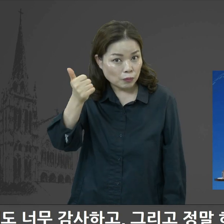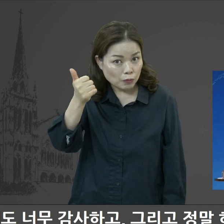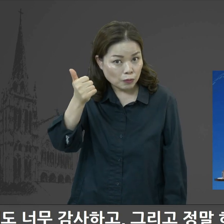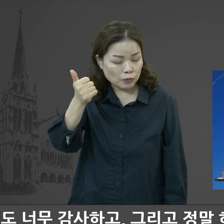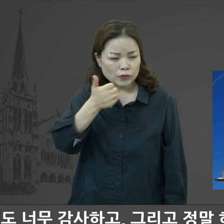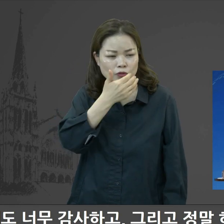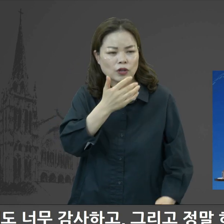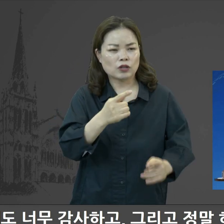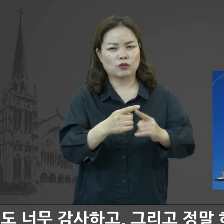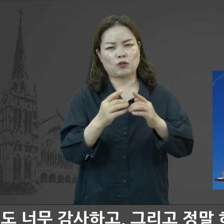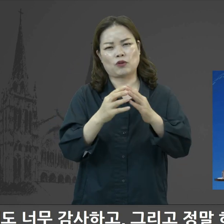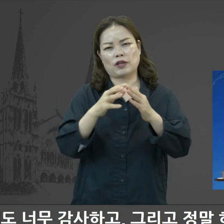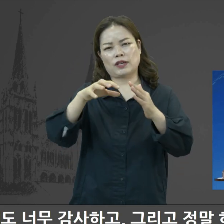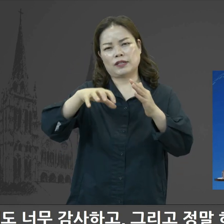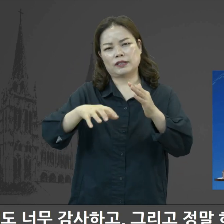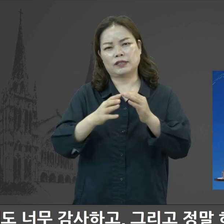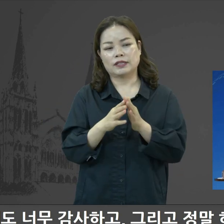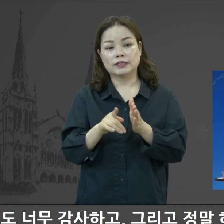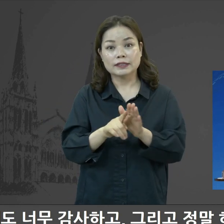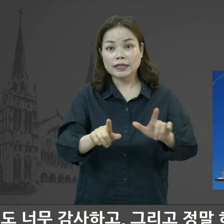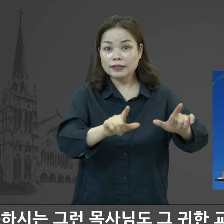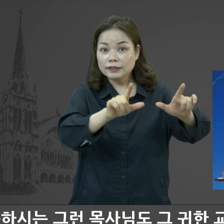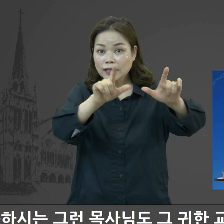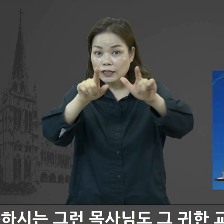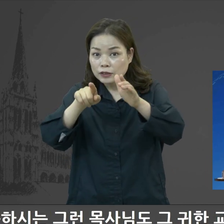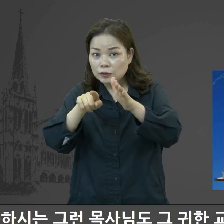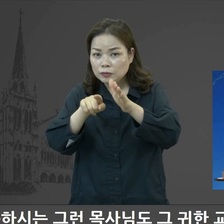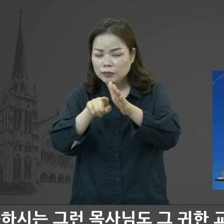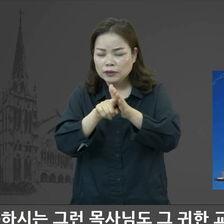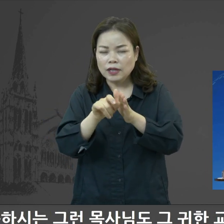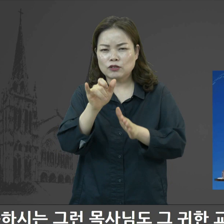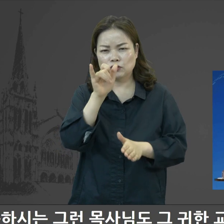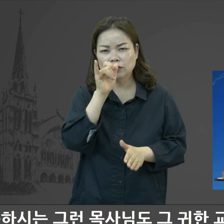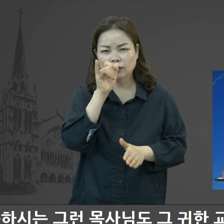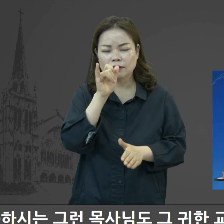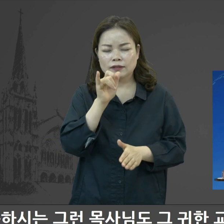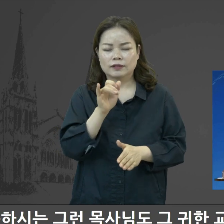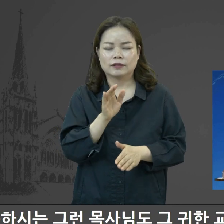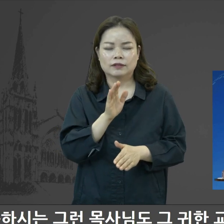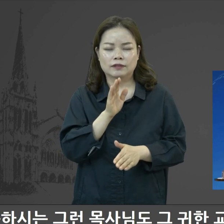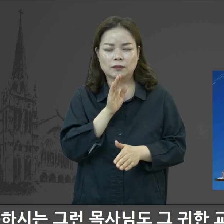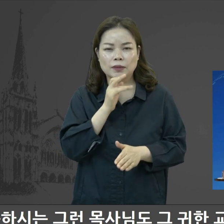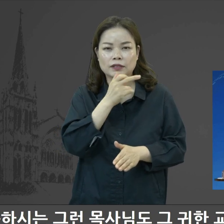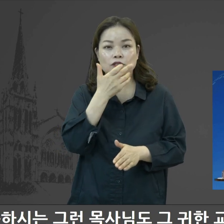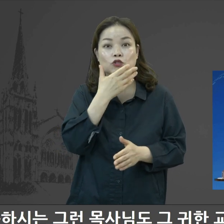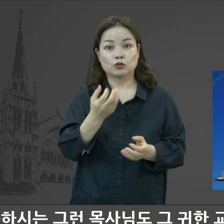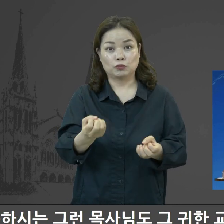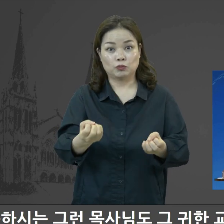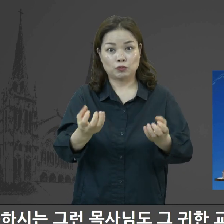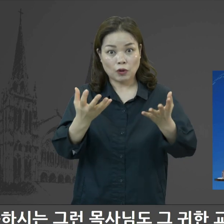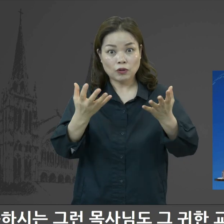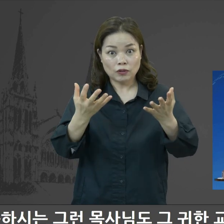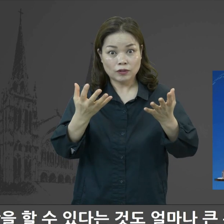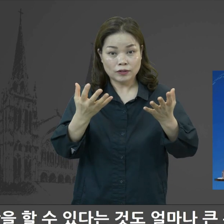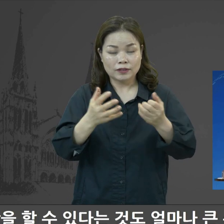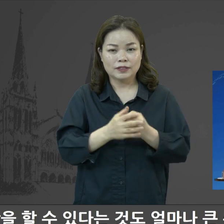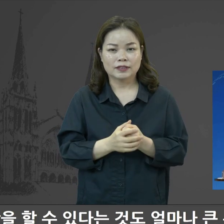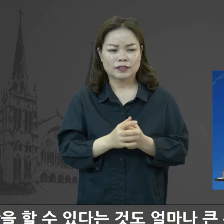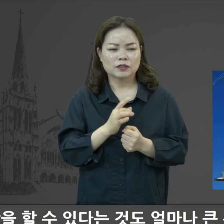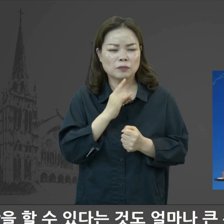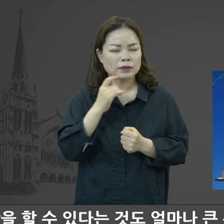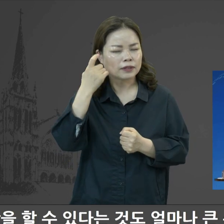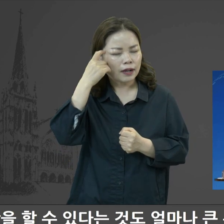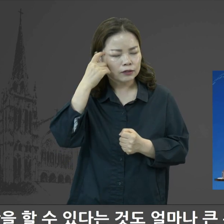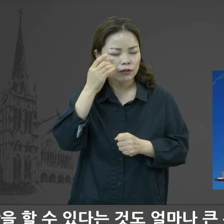그 귀한 교회에서 이렇게 신앙생활하면서 믿음생활 할 수 있다는 것도 얼마나 큰 축복인지 그것만 갖고도